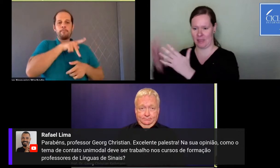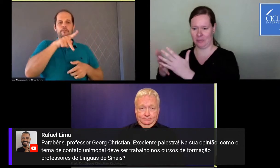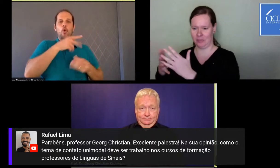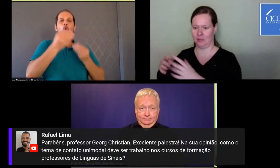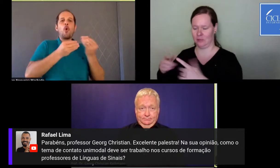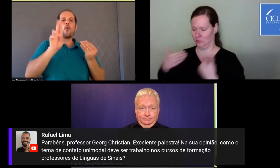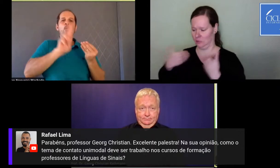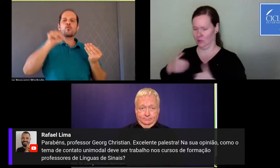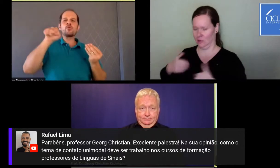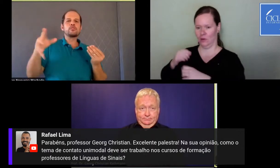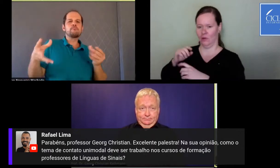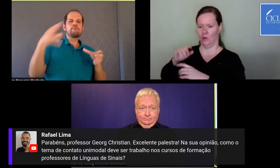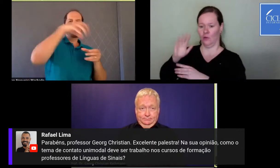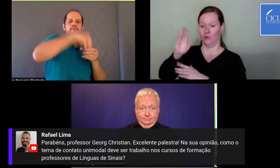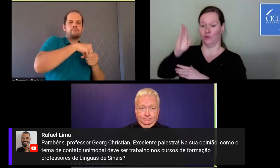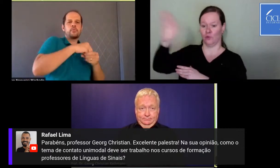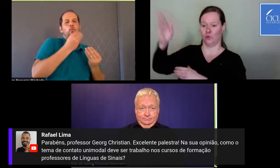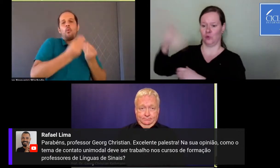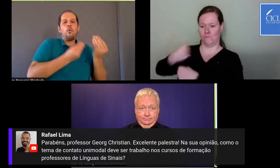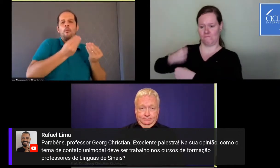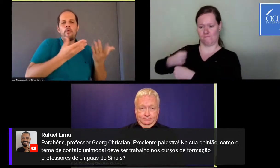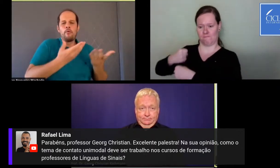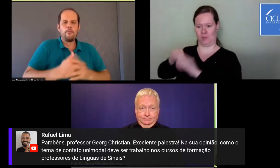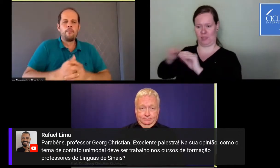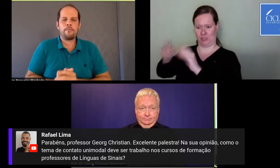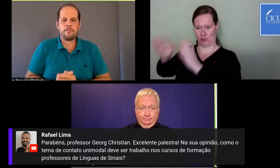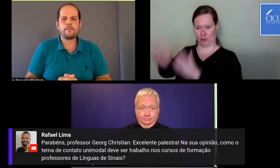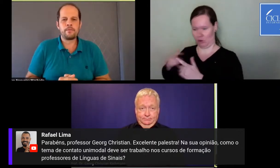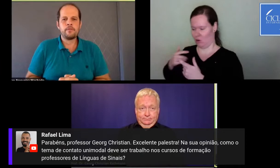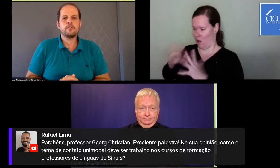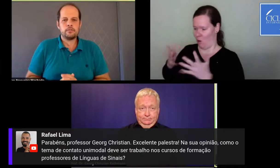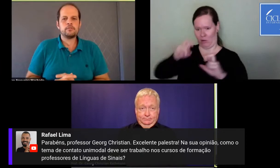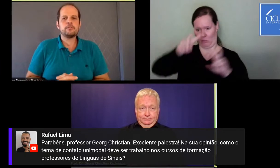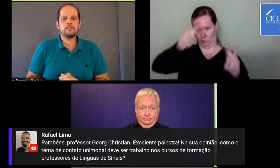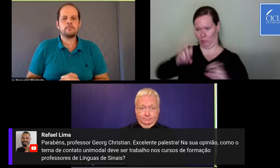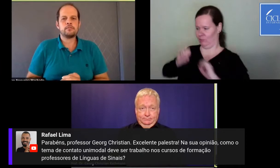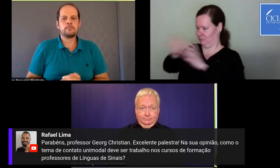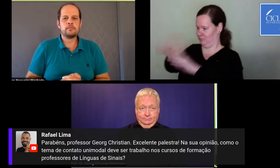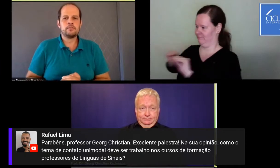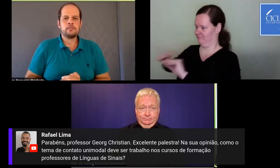sinais. Dá para a gente fazer uso dessa temática?